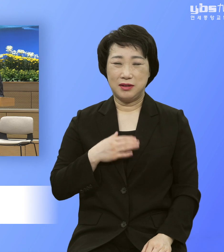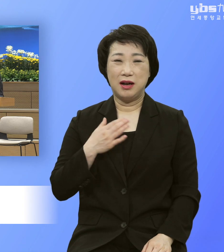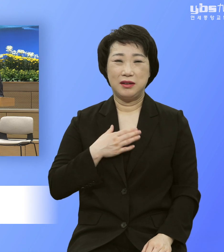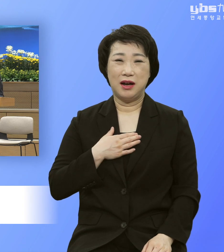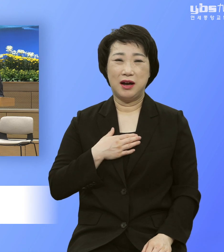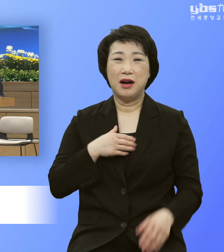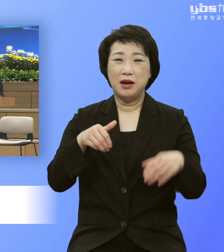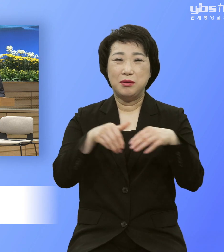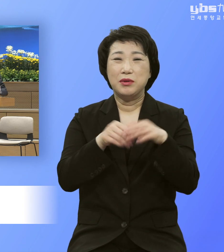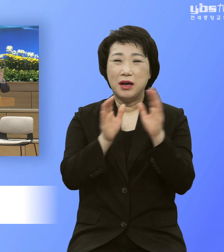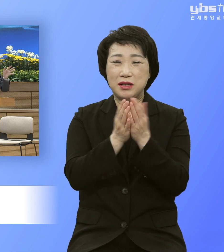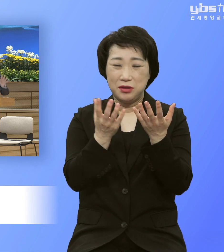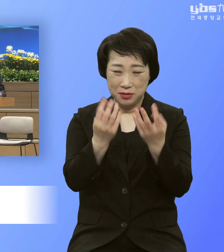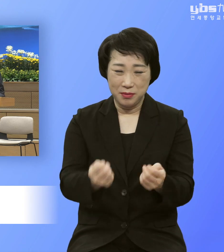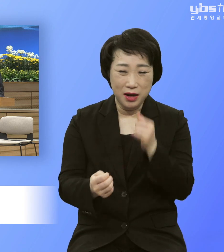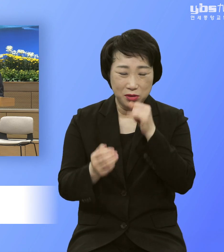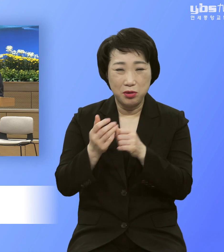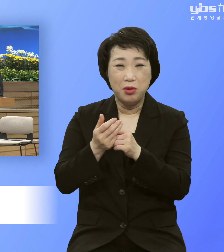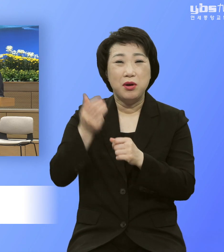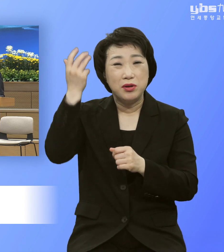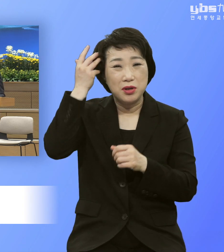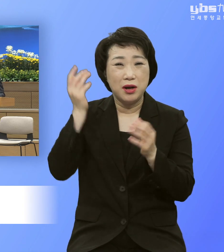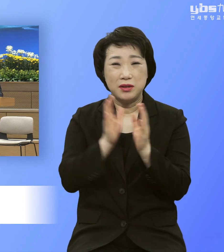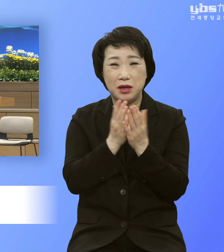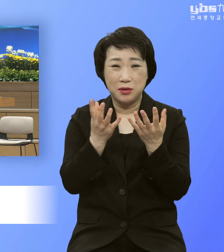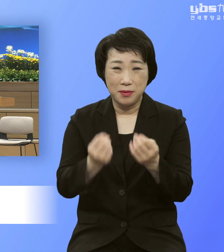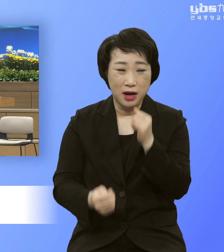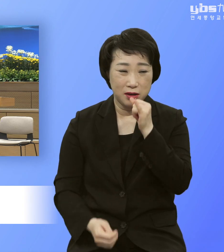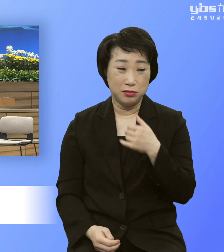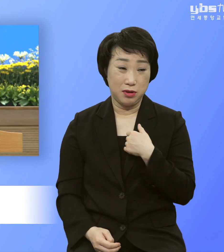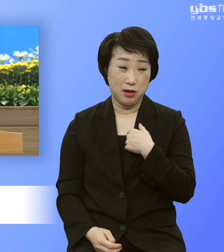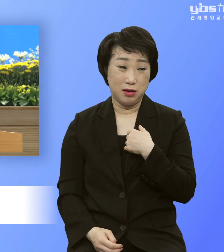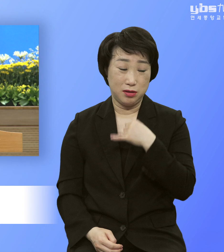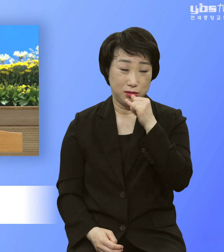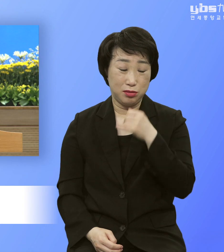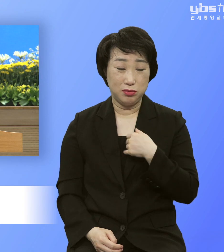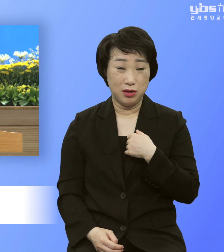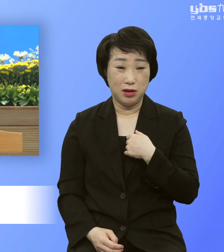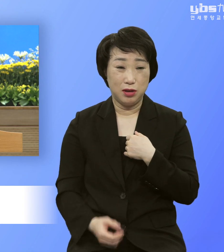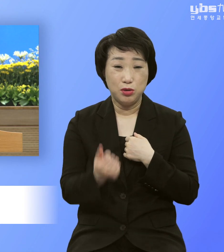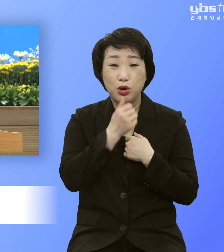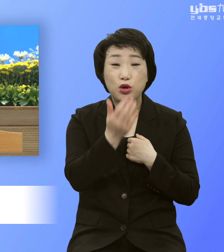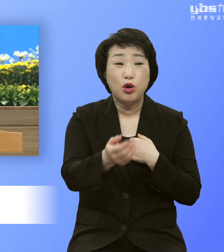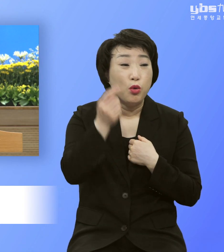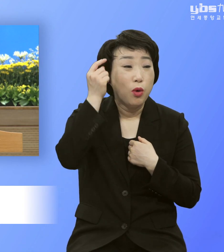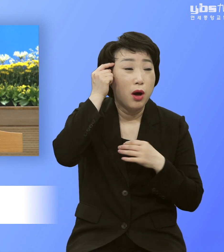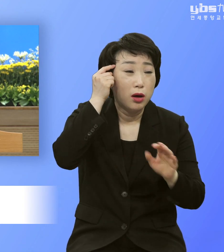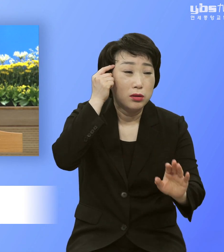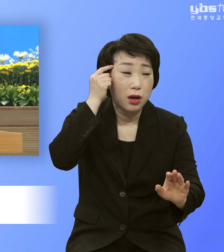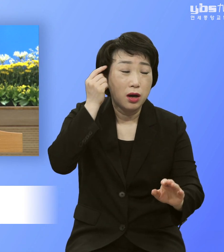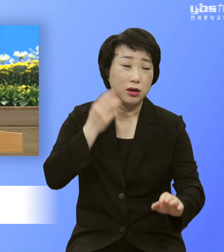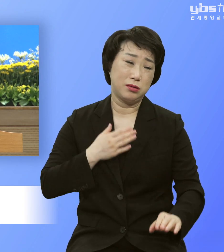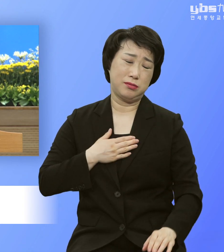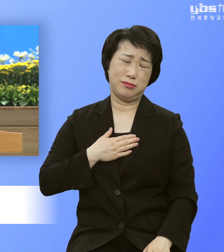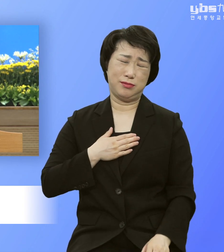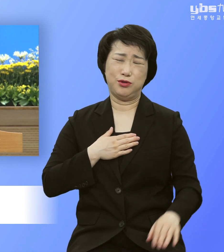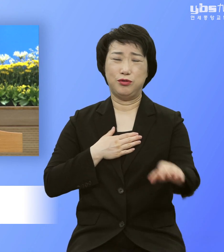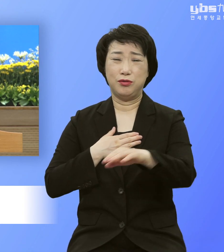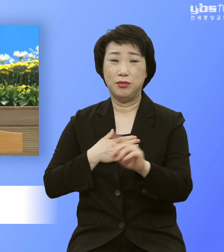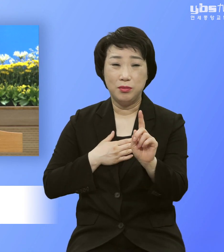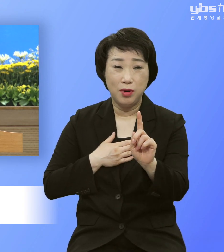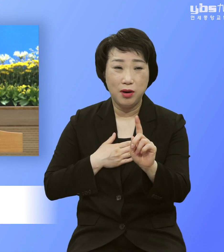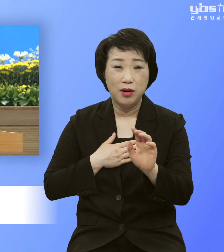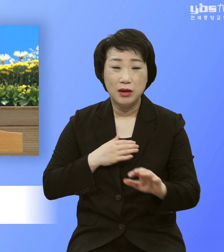문학책도 많이 있고 철학적인 책도 있고. 왜 이런 얘기를 하느냐.